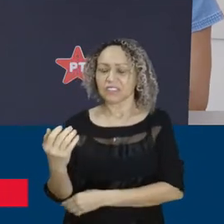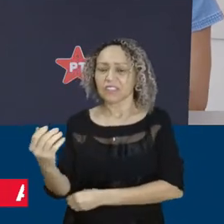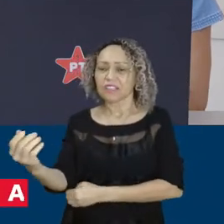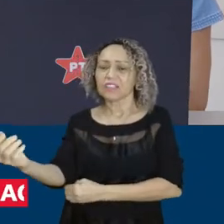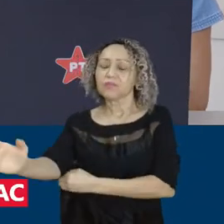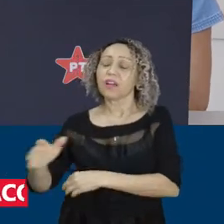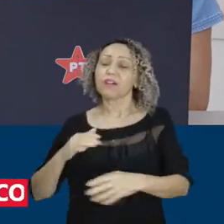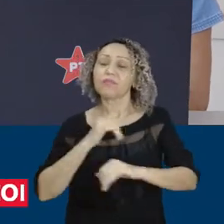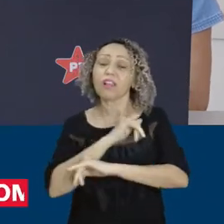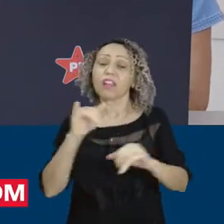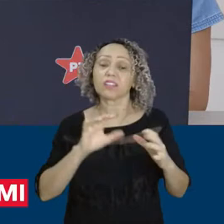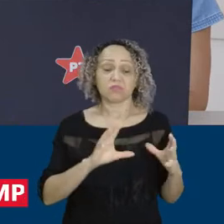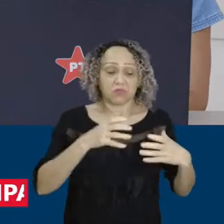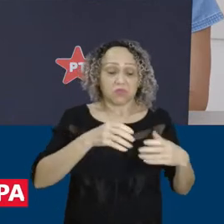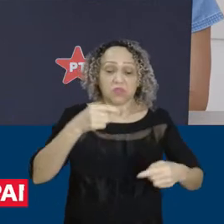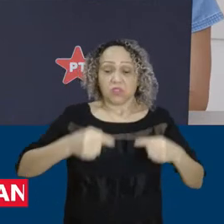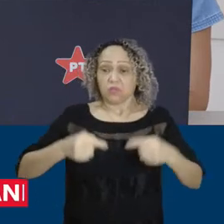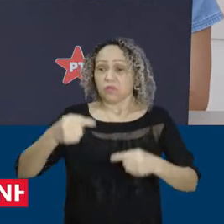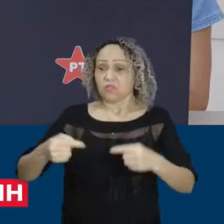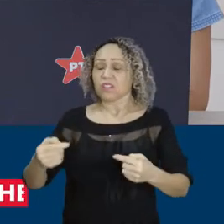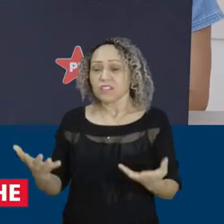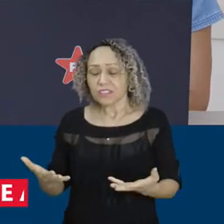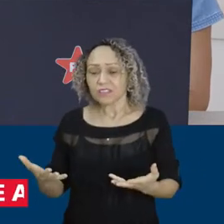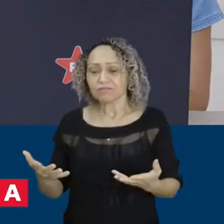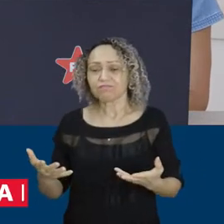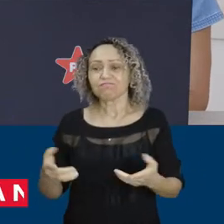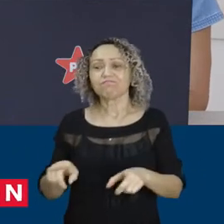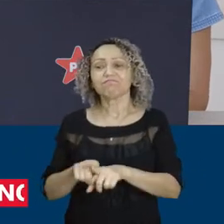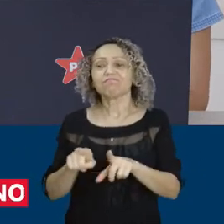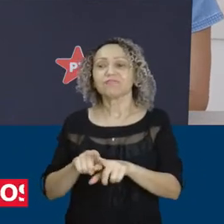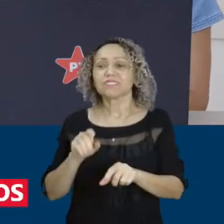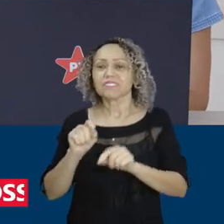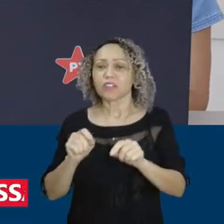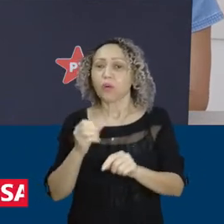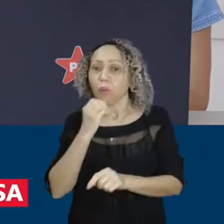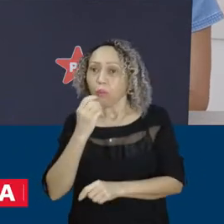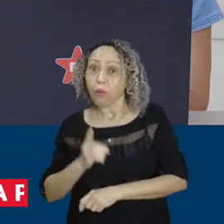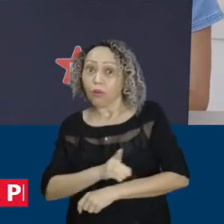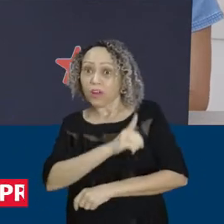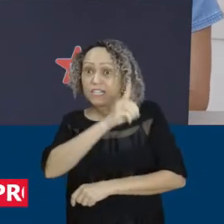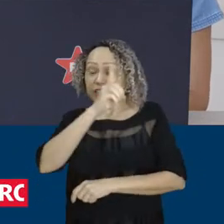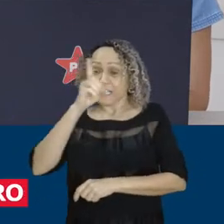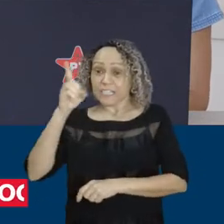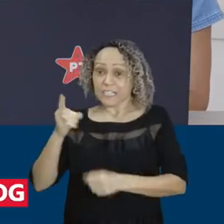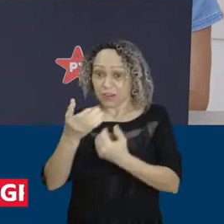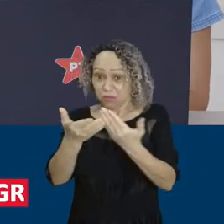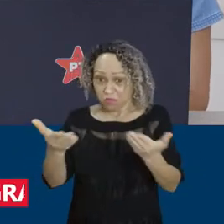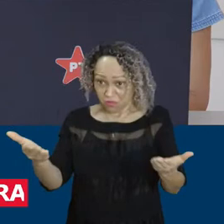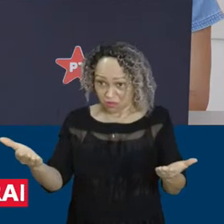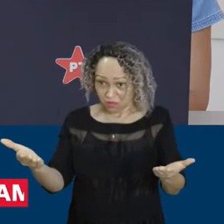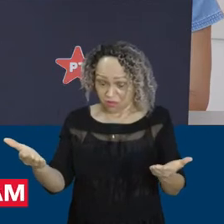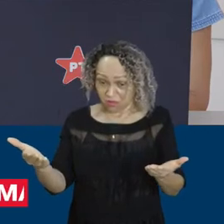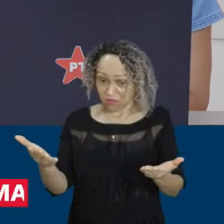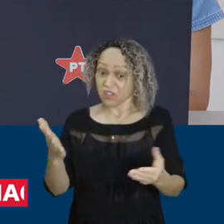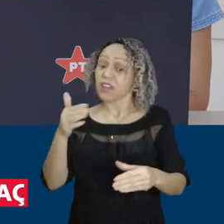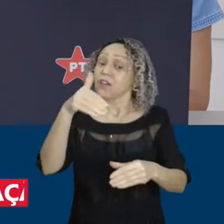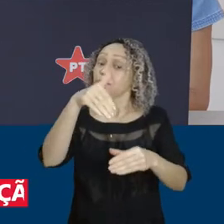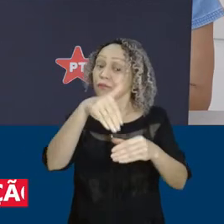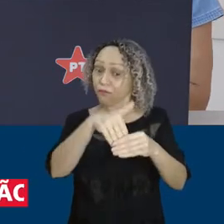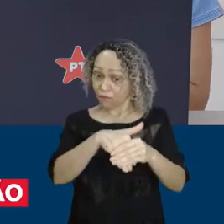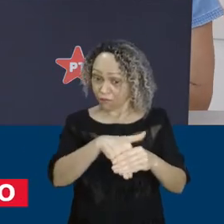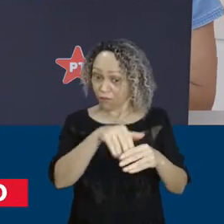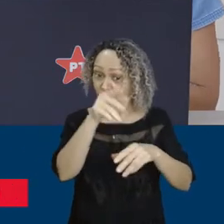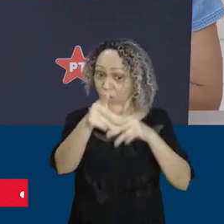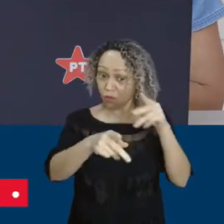desse conjunto de políticas e colocando aqui já para um bom dia para o povo, que voltarão, né? É possível